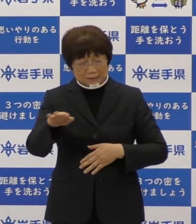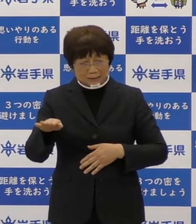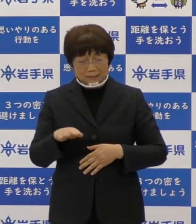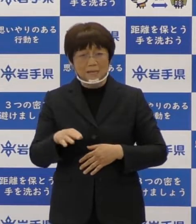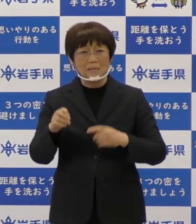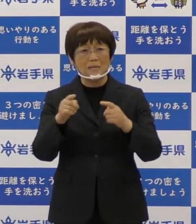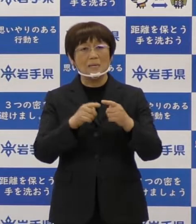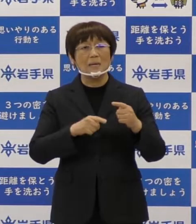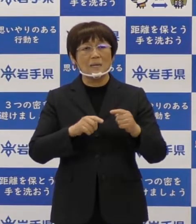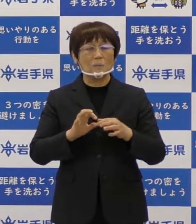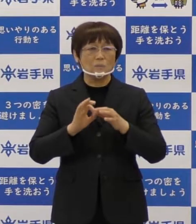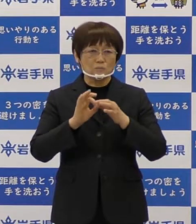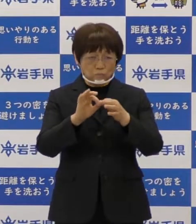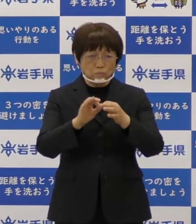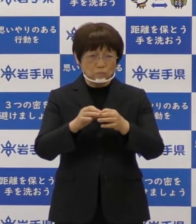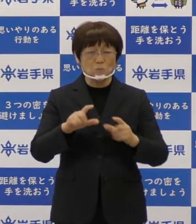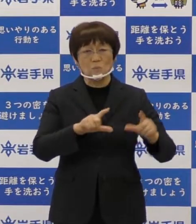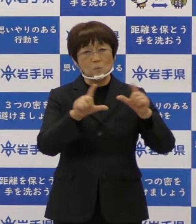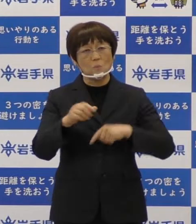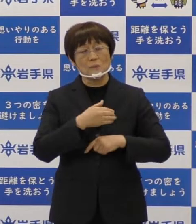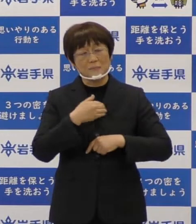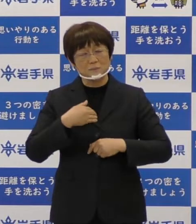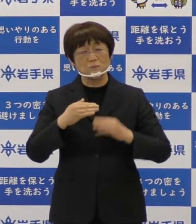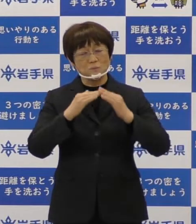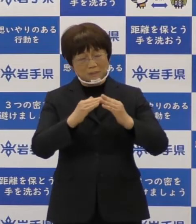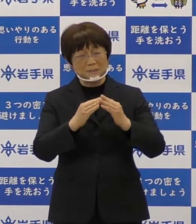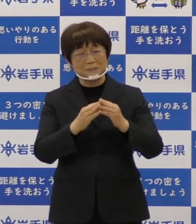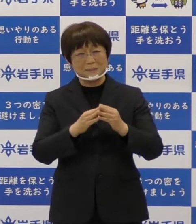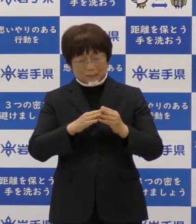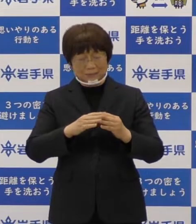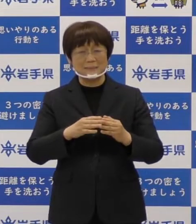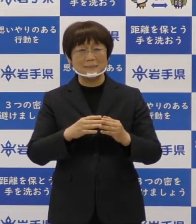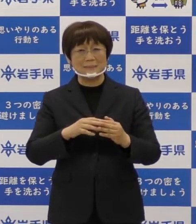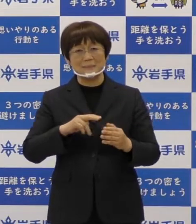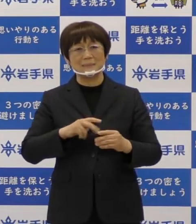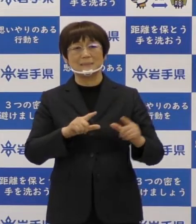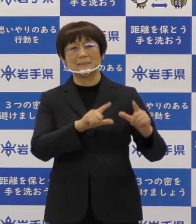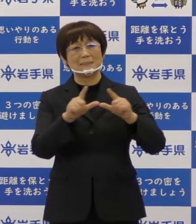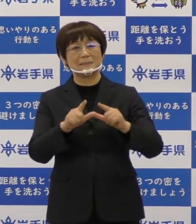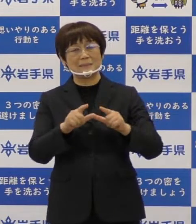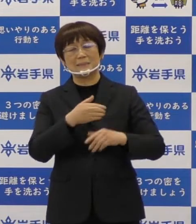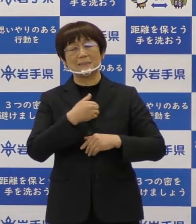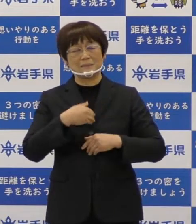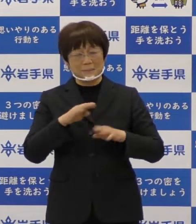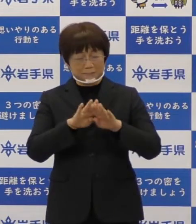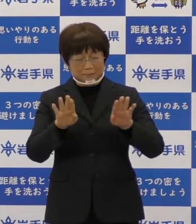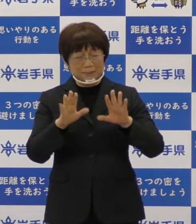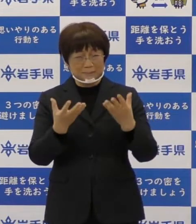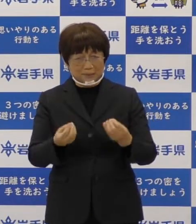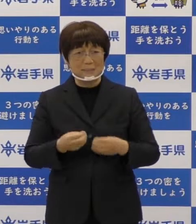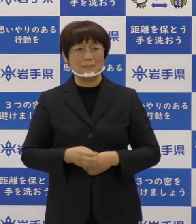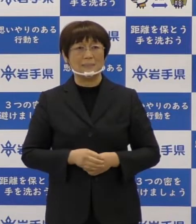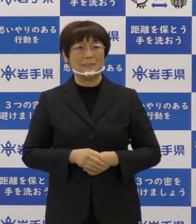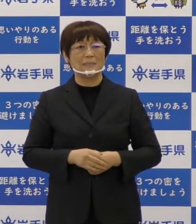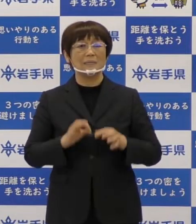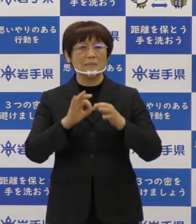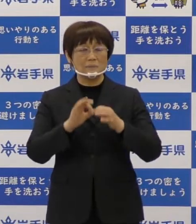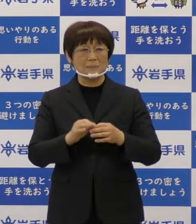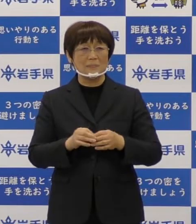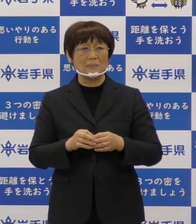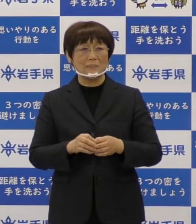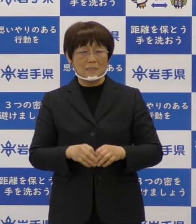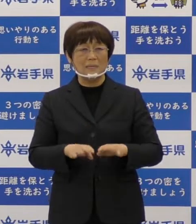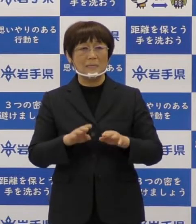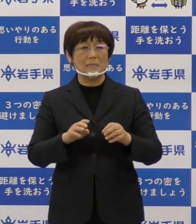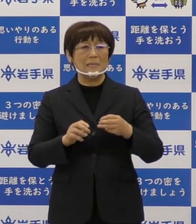移行をしました。したがって令和3年3月31日本